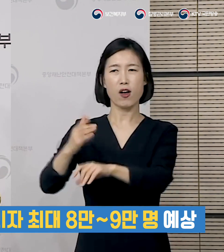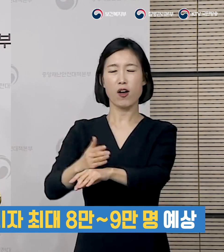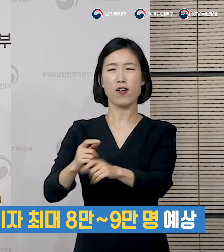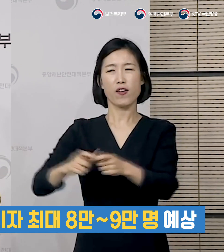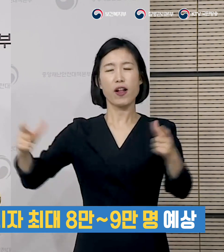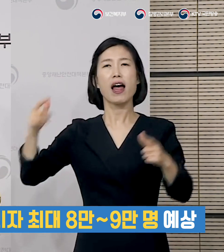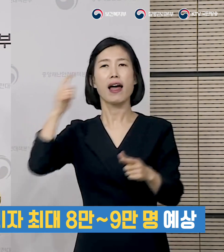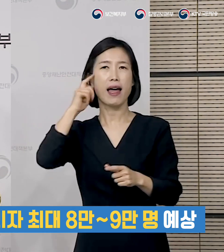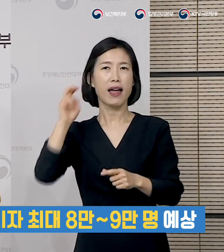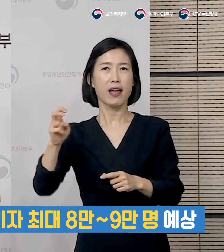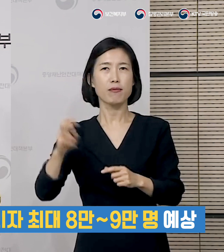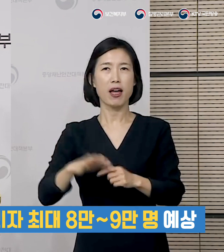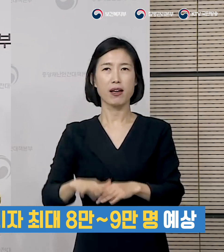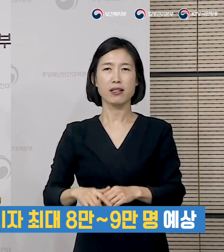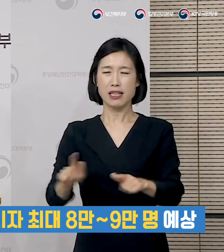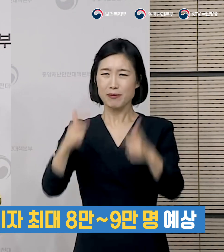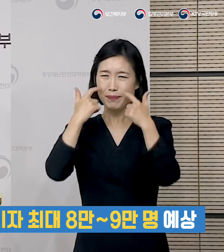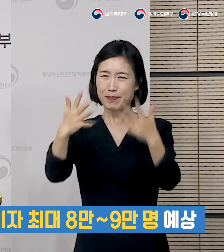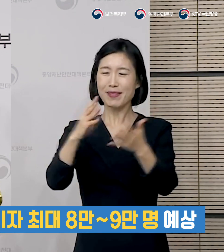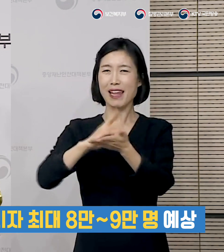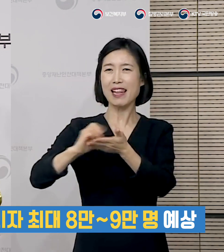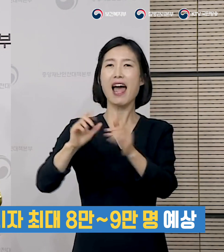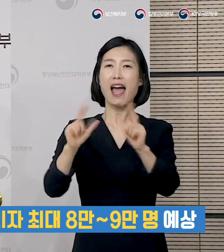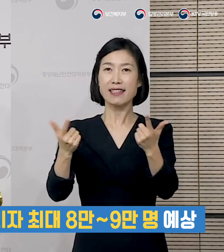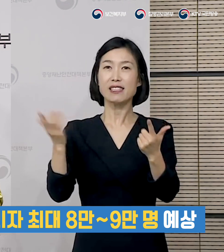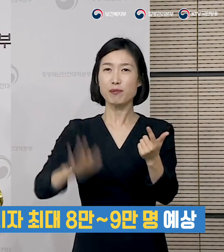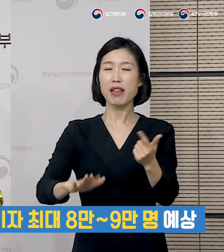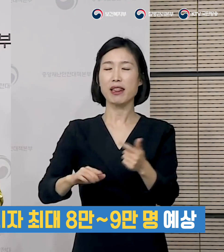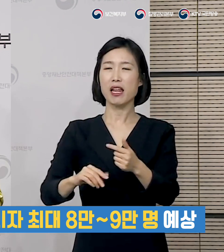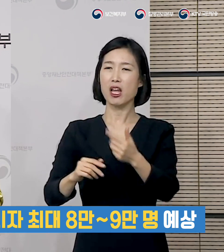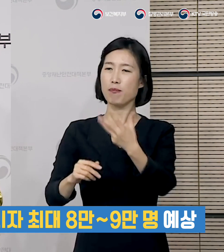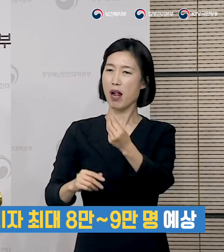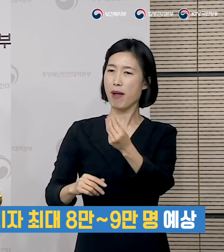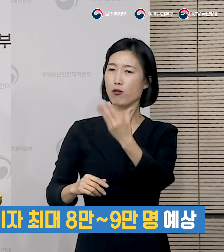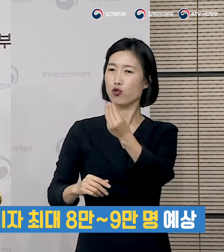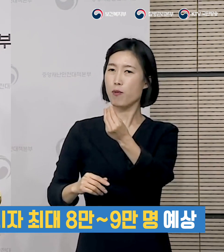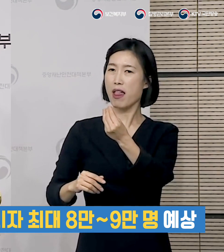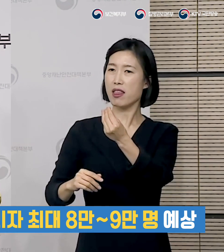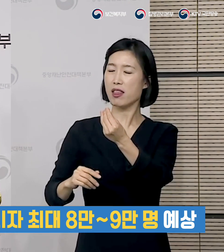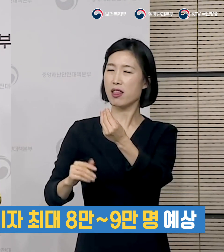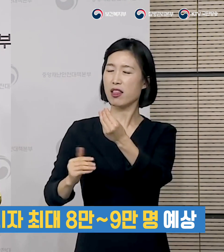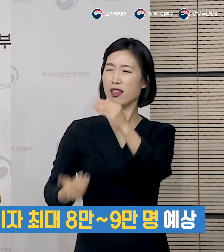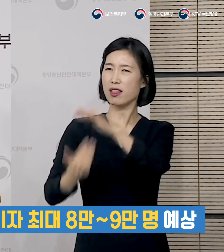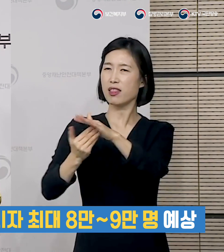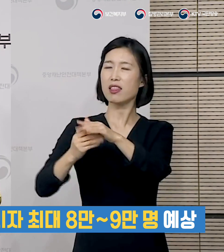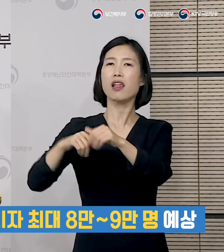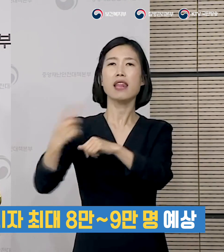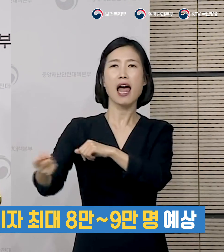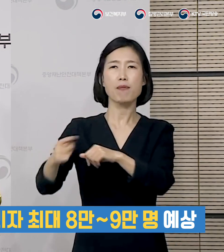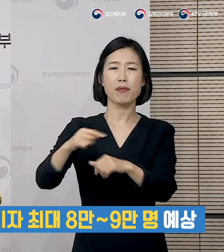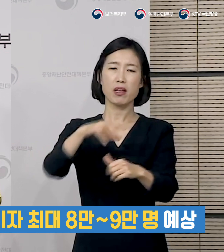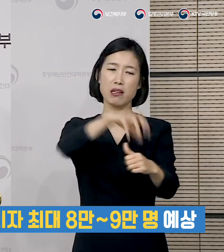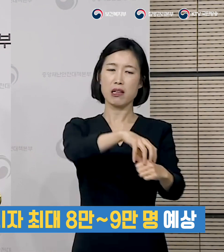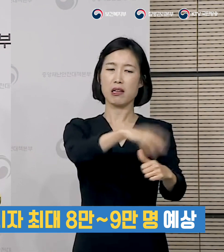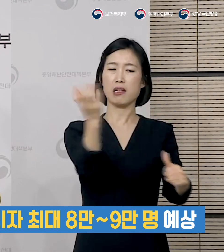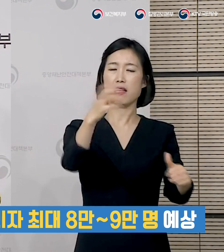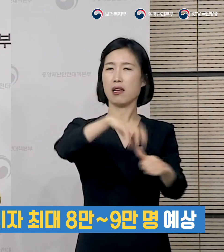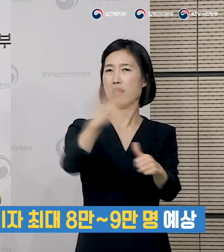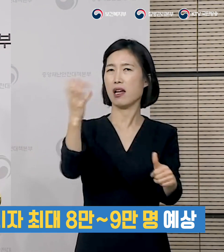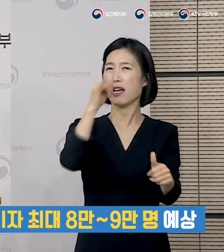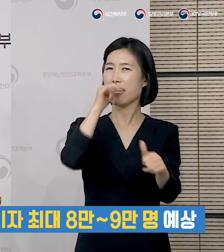있습니다. 정확한 계산은 아니고요. 그 이후부터는 이제 자가격리 해제되는 분들이 있기 때문에 한 8만,